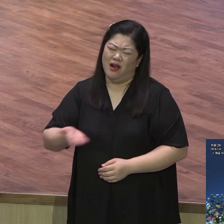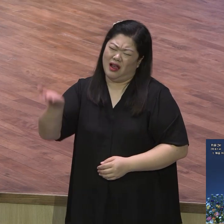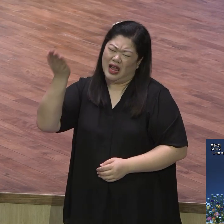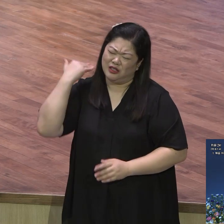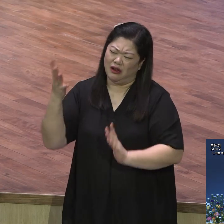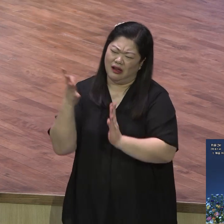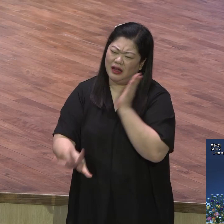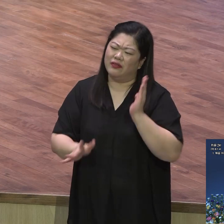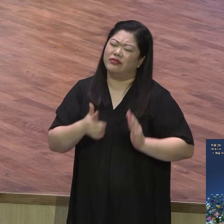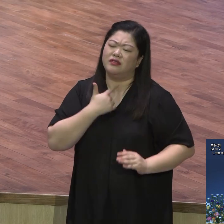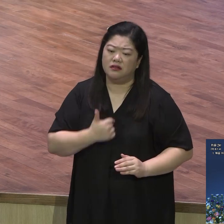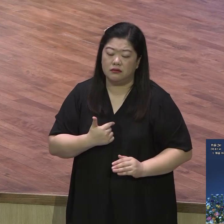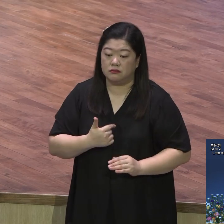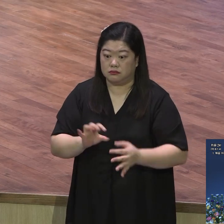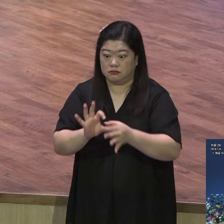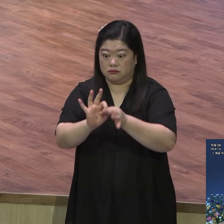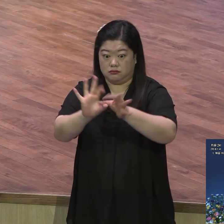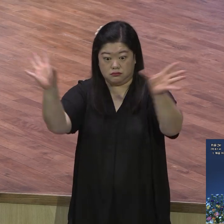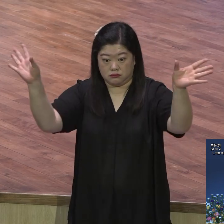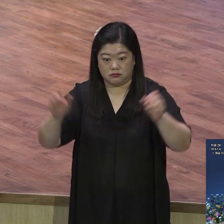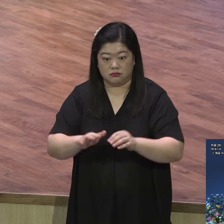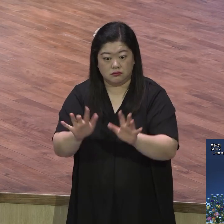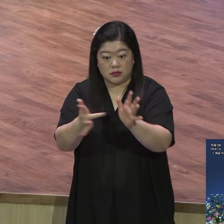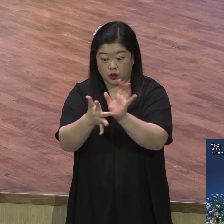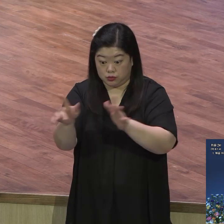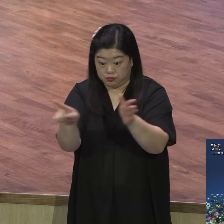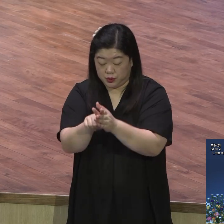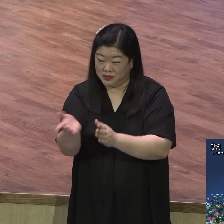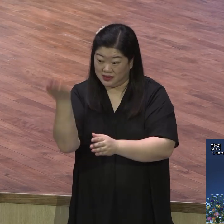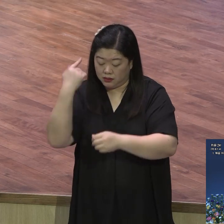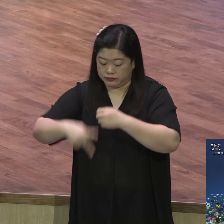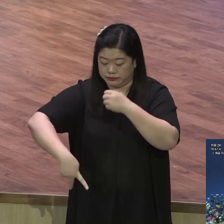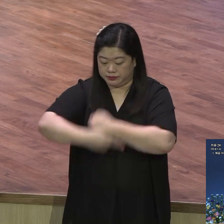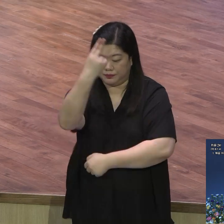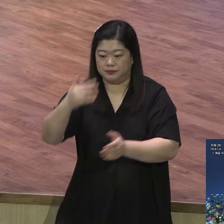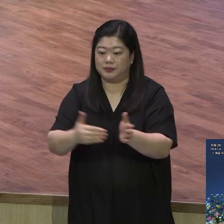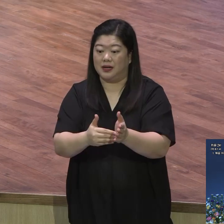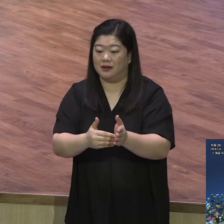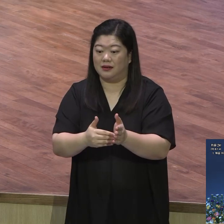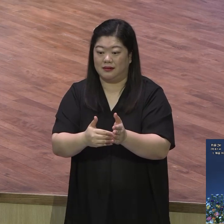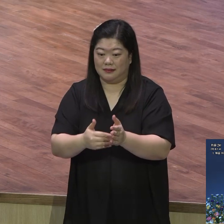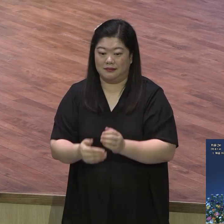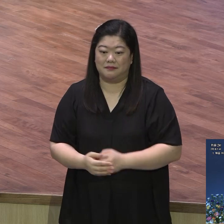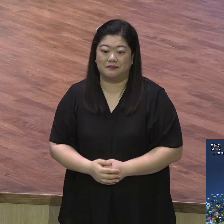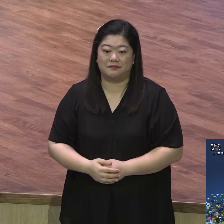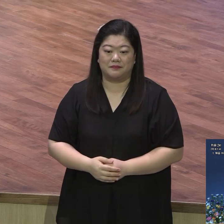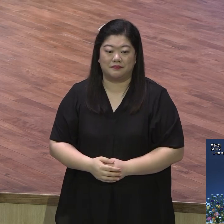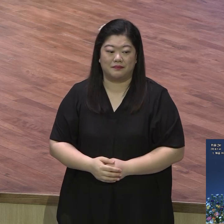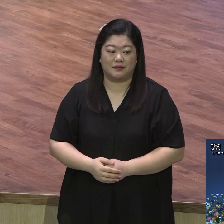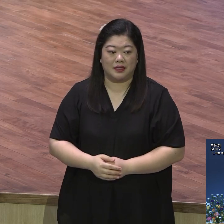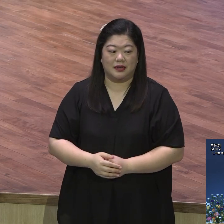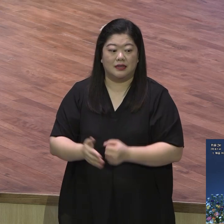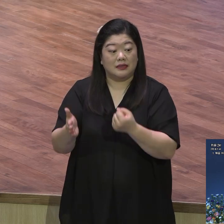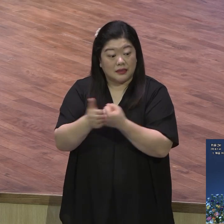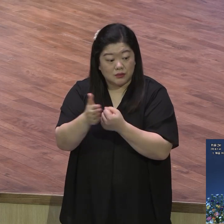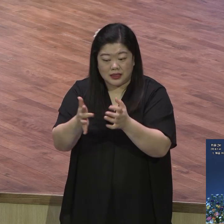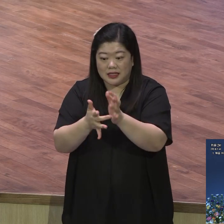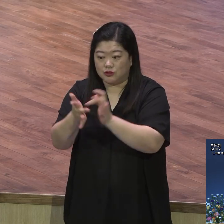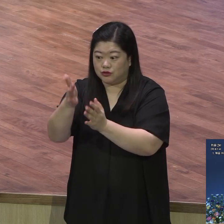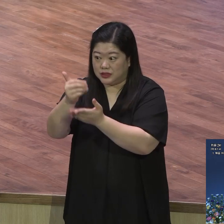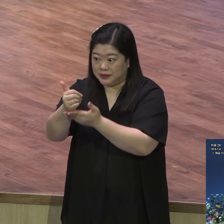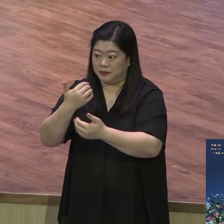순간에 새로운 피조물이라 그래서 그리스도를 만나게 되면 어떤 축복을 받느냐 제 창조의 축복을 받아요.